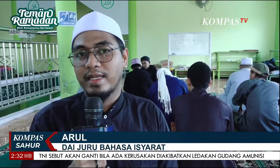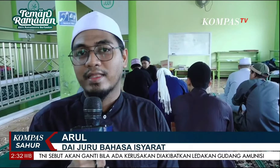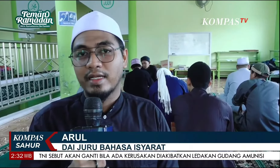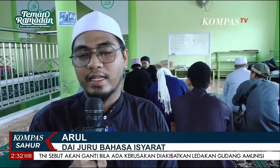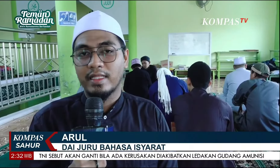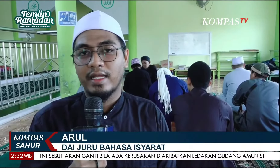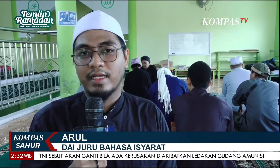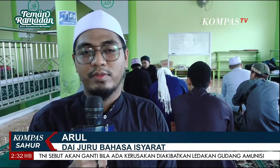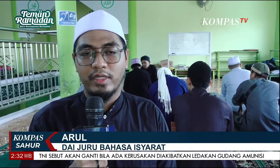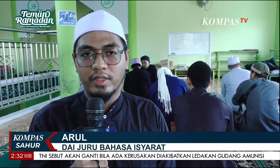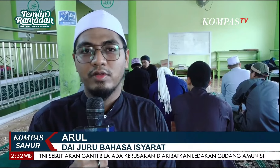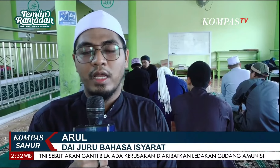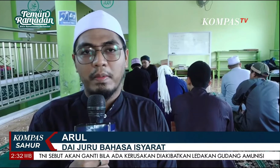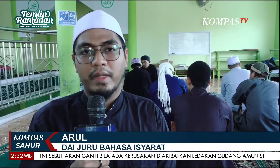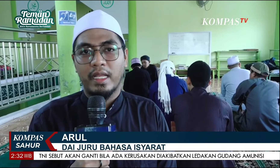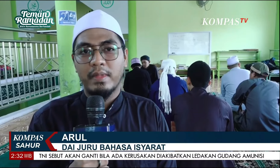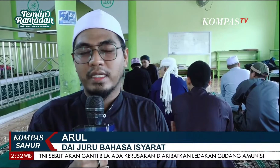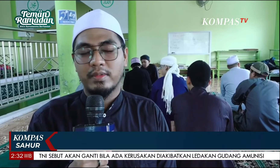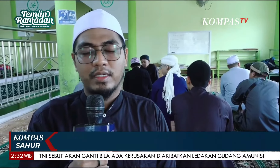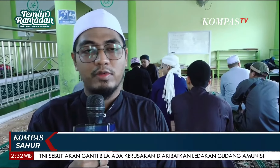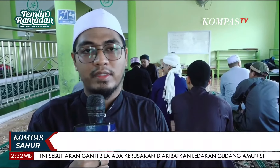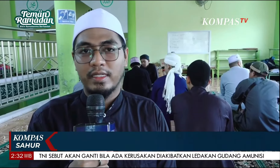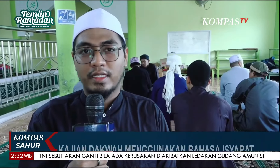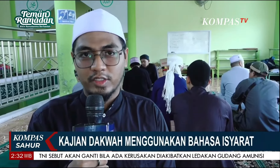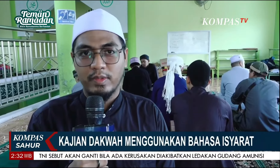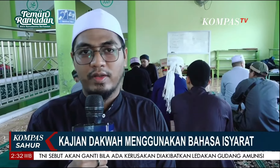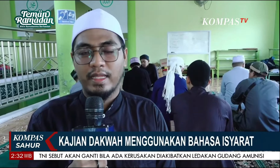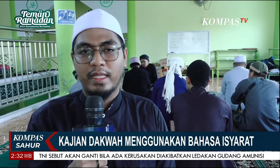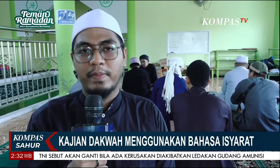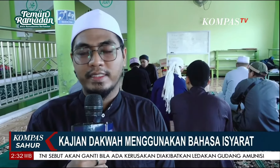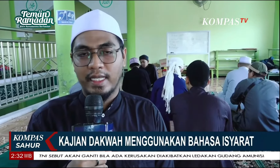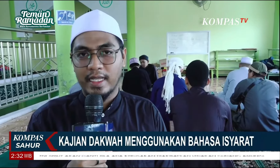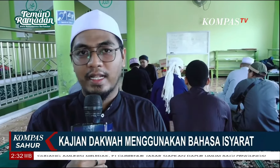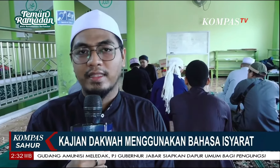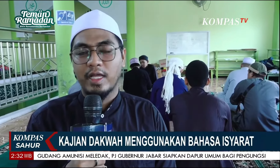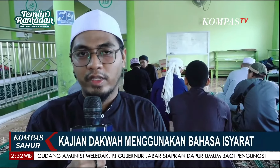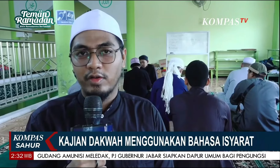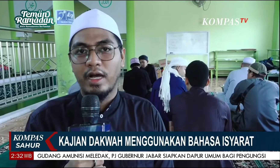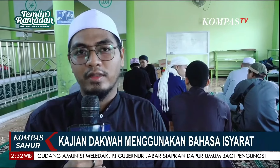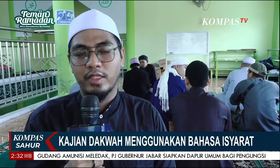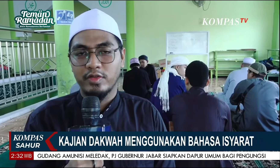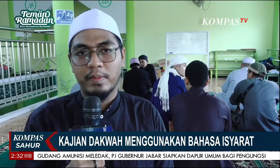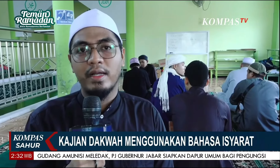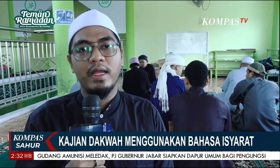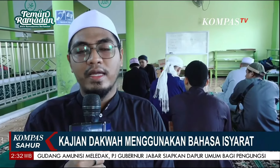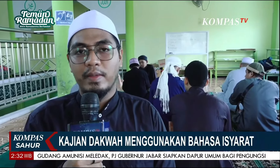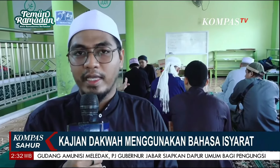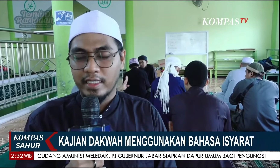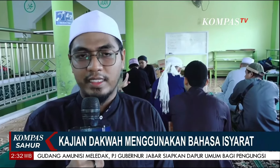kali kita datang dan kita ketemui itu memang mereka banyak e belum kenal dengan Allah subhanahu wa taala yang pastinya kita kenalkan tauhid dulu Allah itu siapa nabi kita